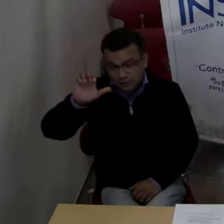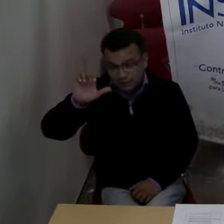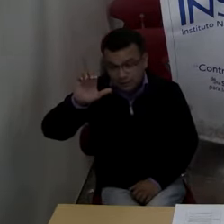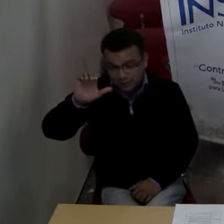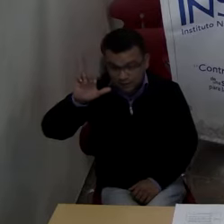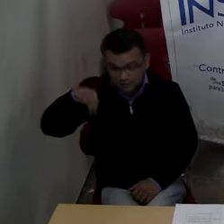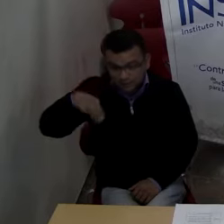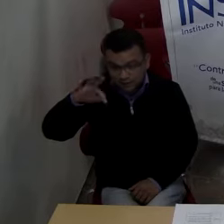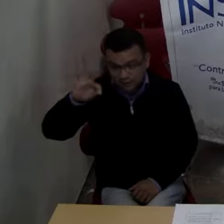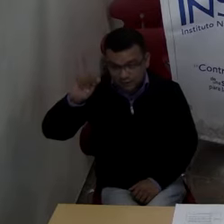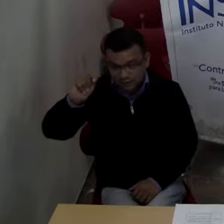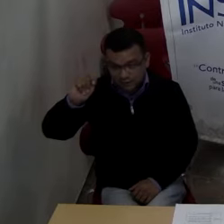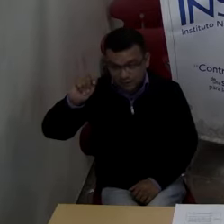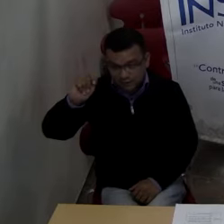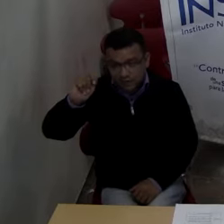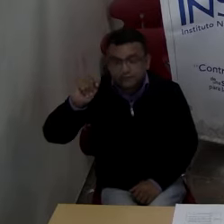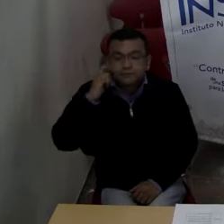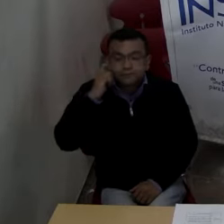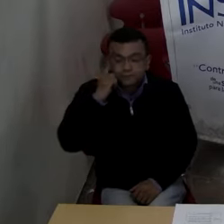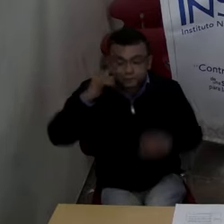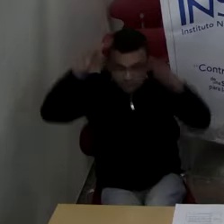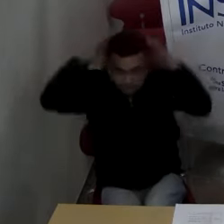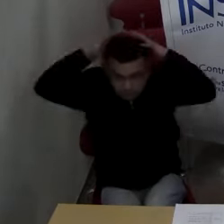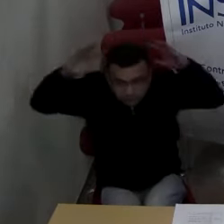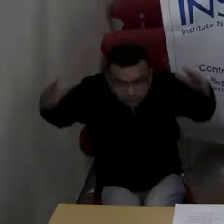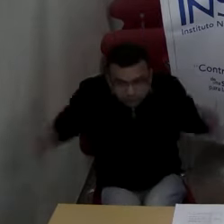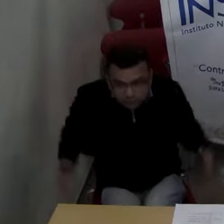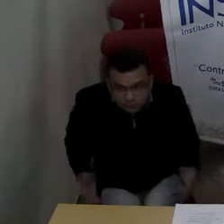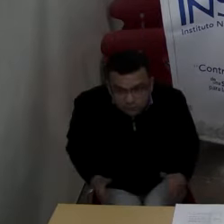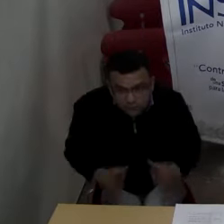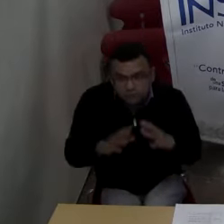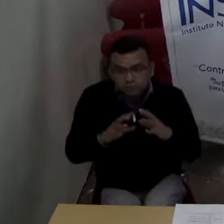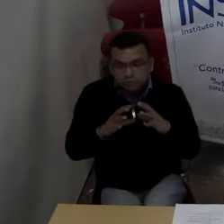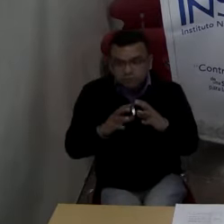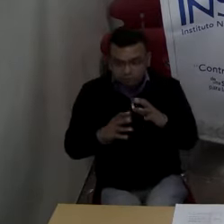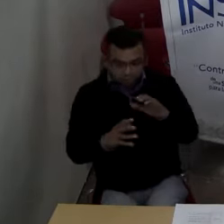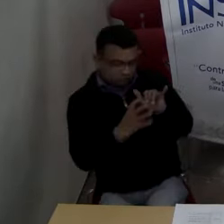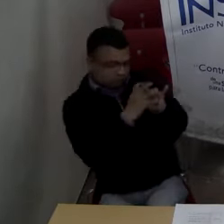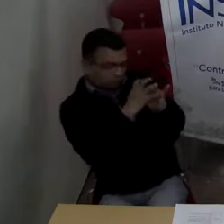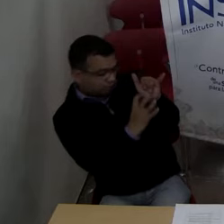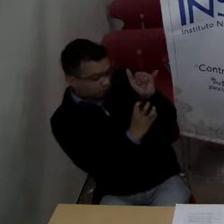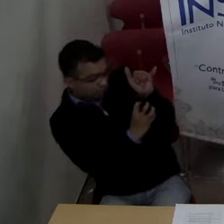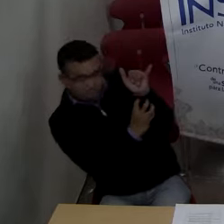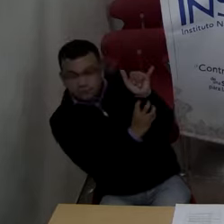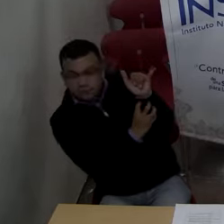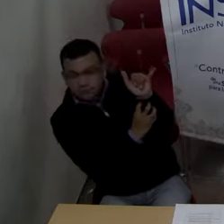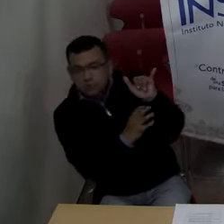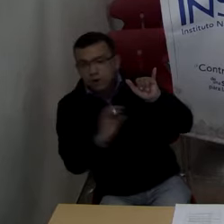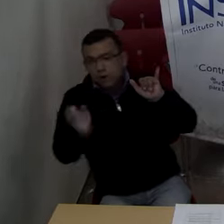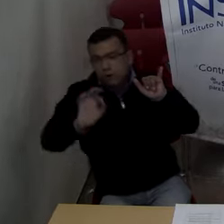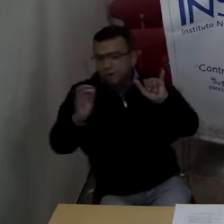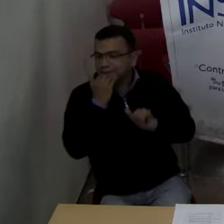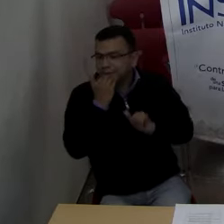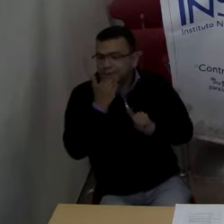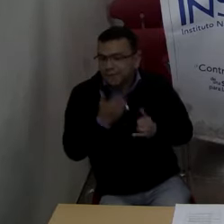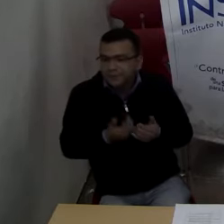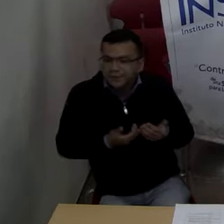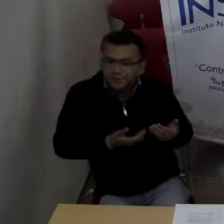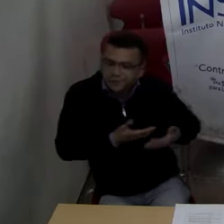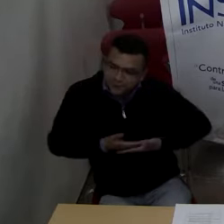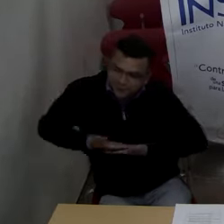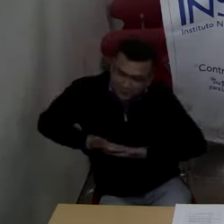cordón. Que viene enredado el cordón umbilical en su cuello. Un parto